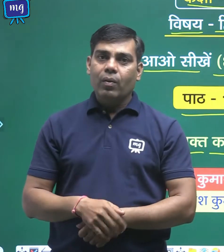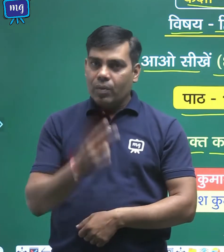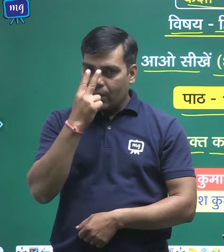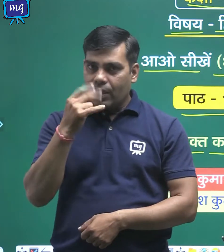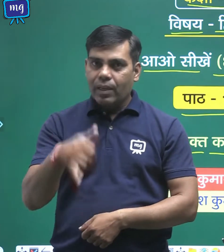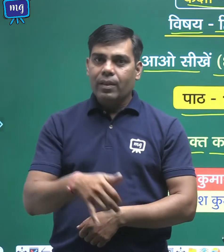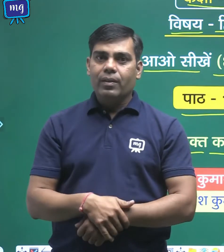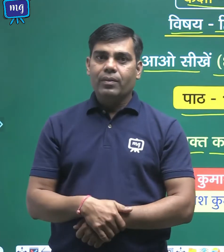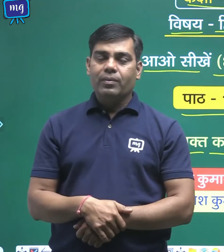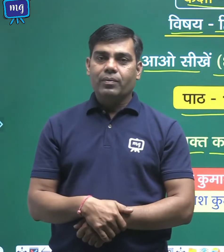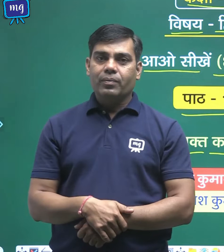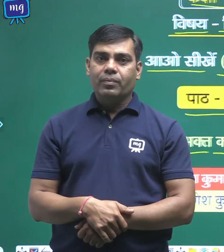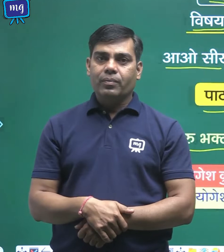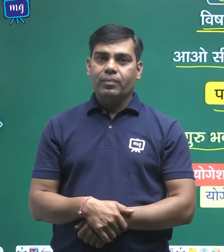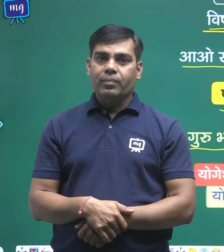हैं।